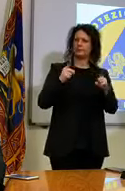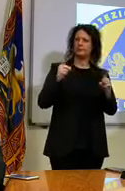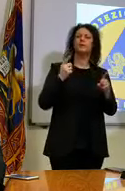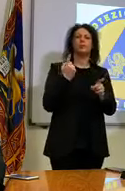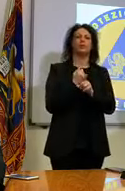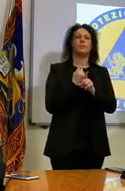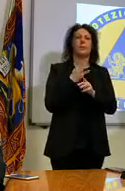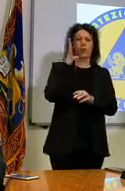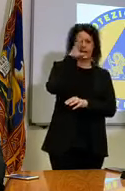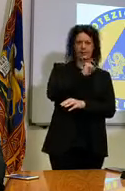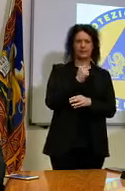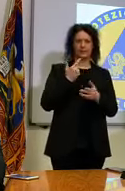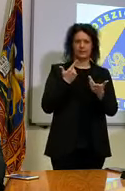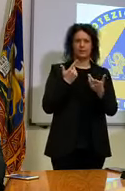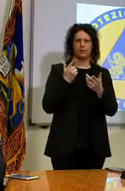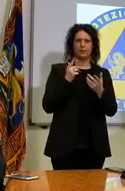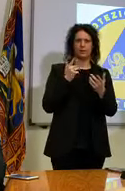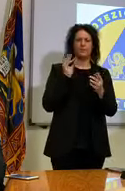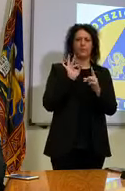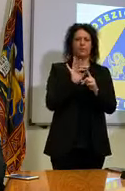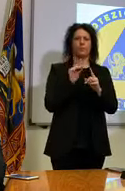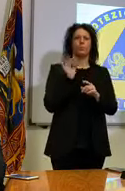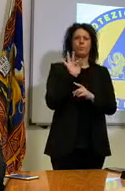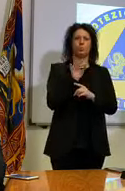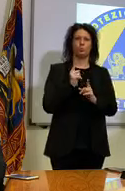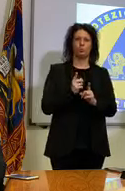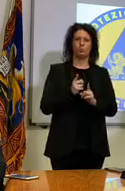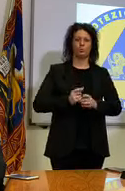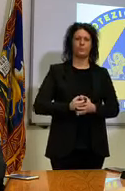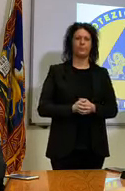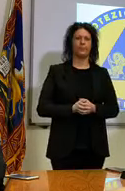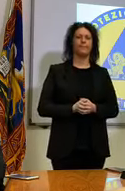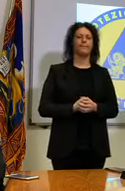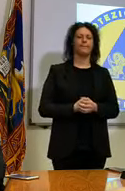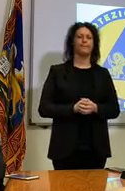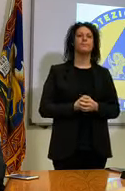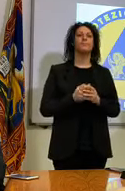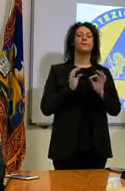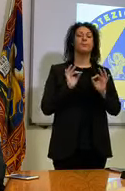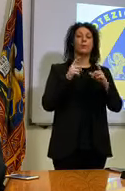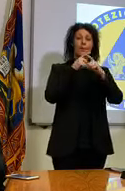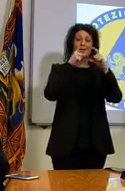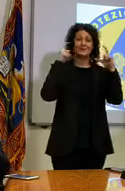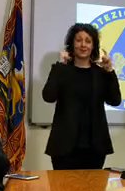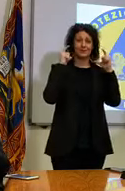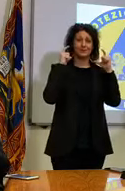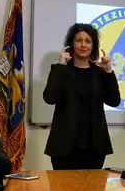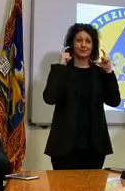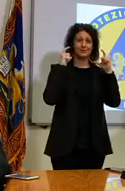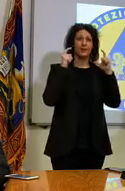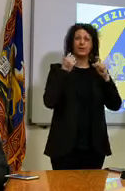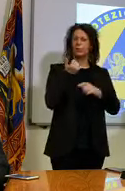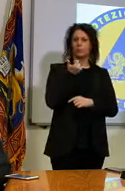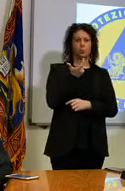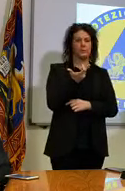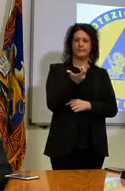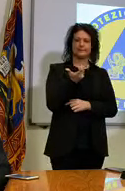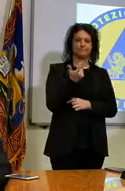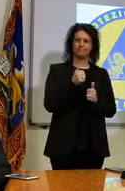bisogna trovare il matching. Un modo particolare sulle mascherine, i numeri non